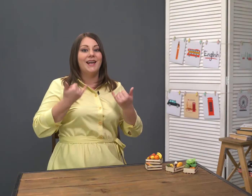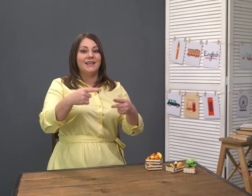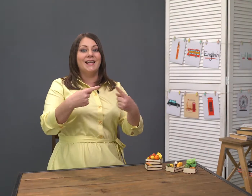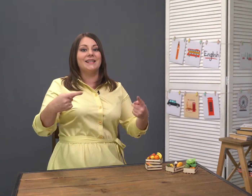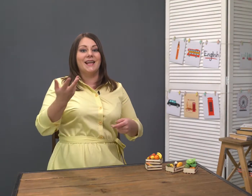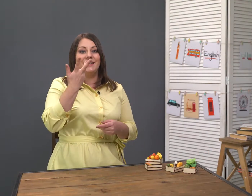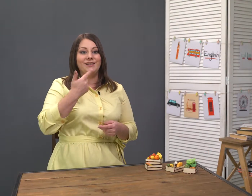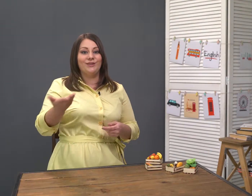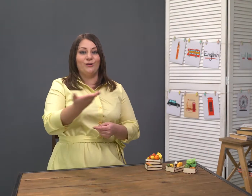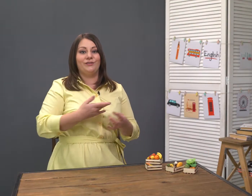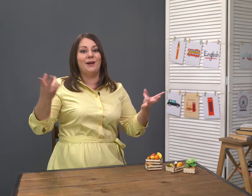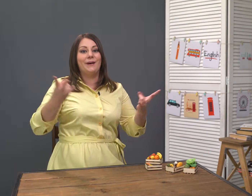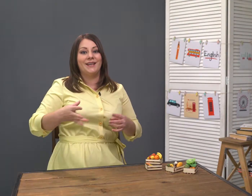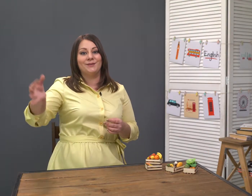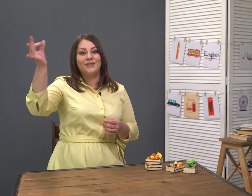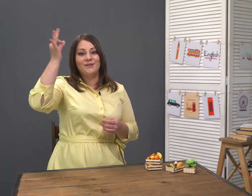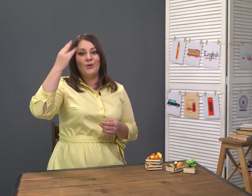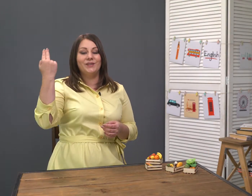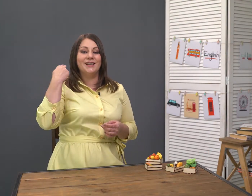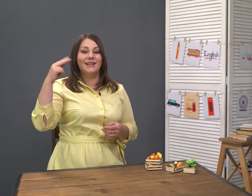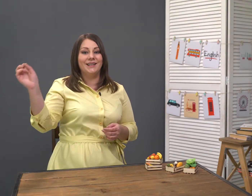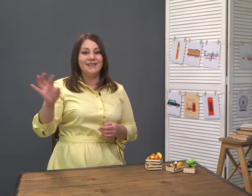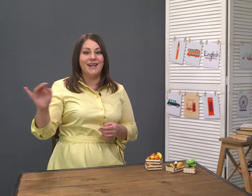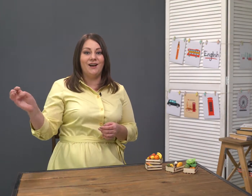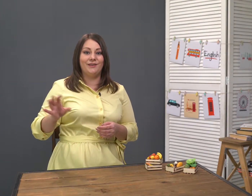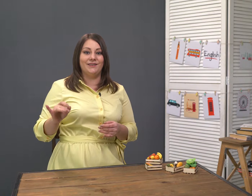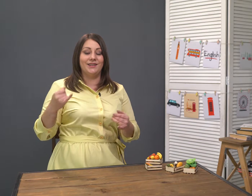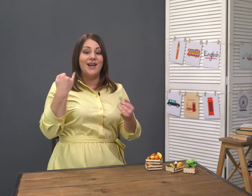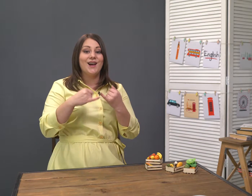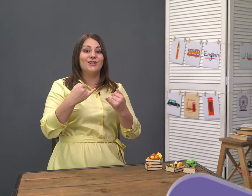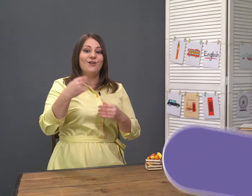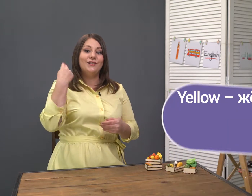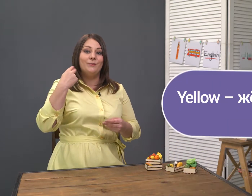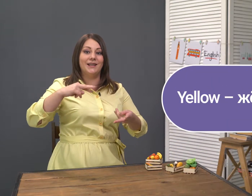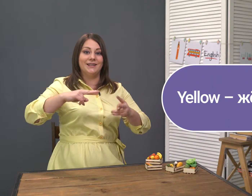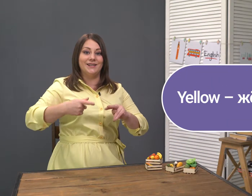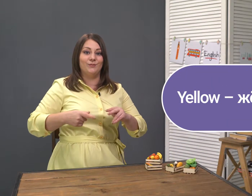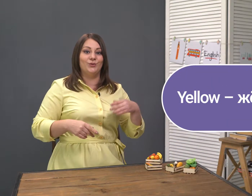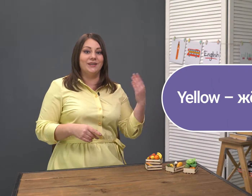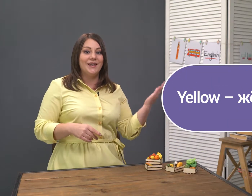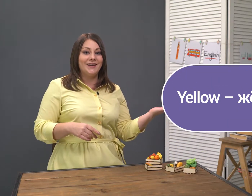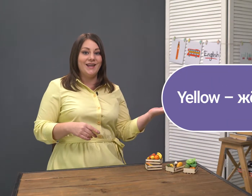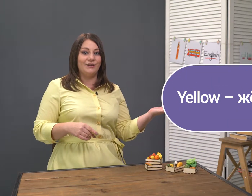Для остальных цветов нам понадобится вспомнить английский алфавит. Желтый по-английски будет yellow.